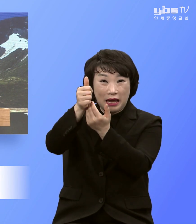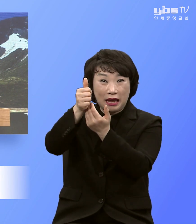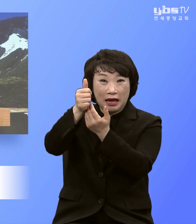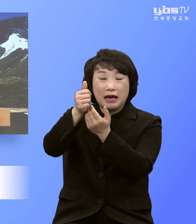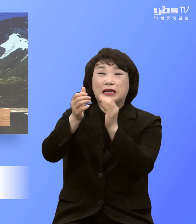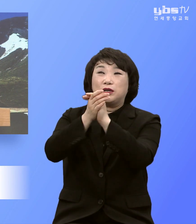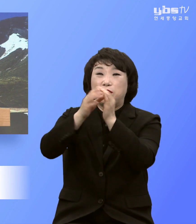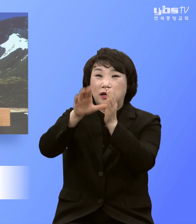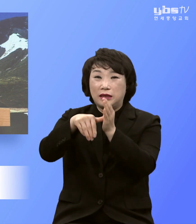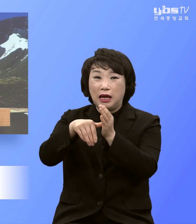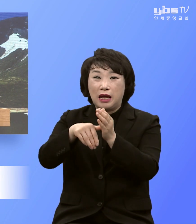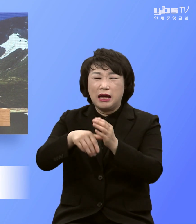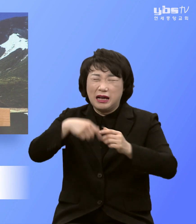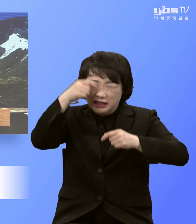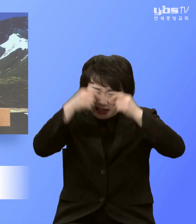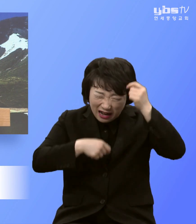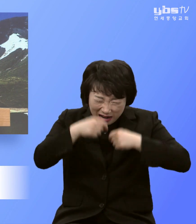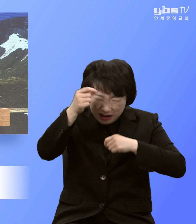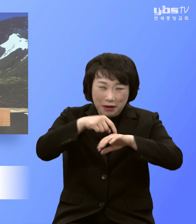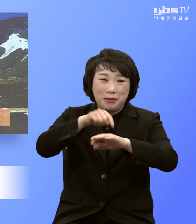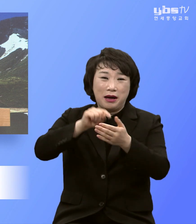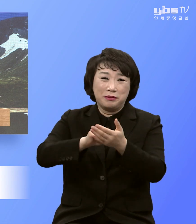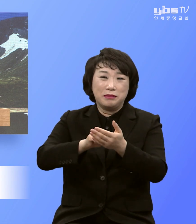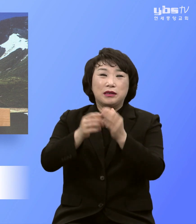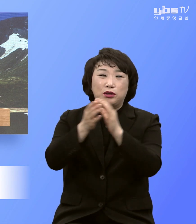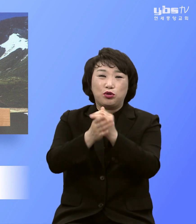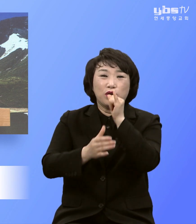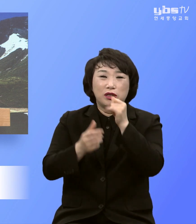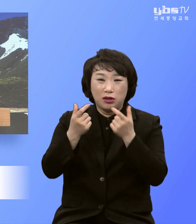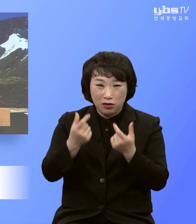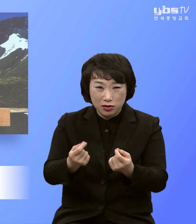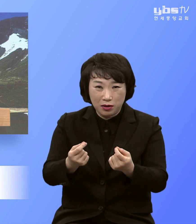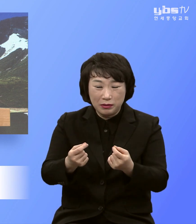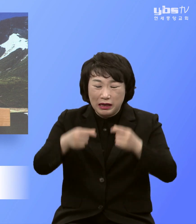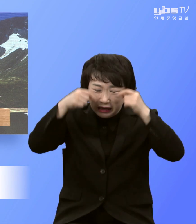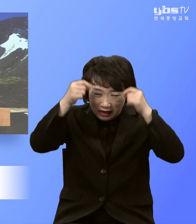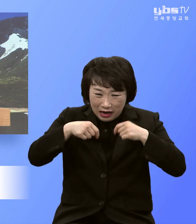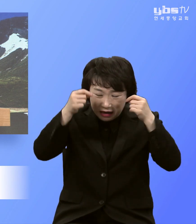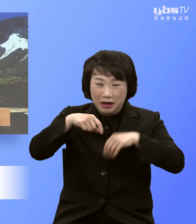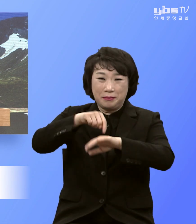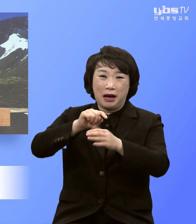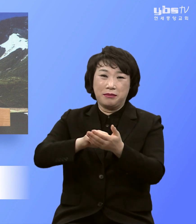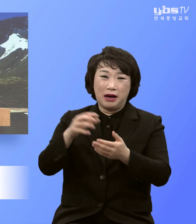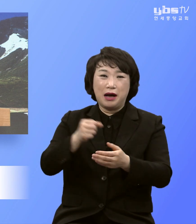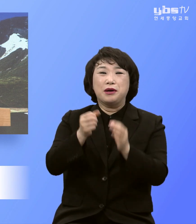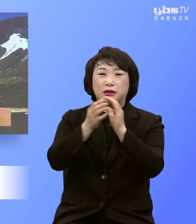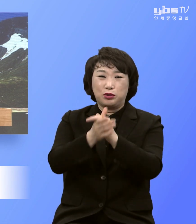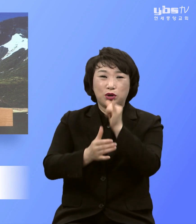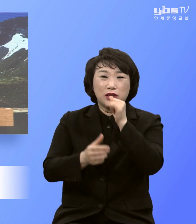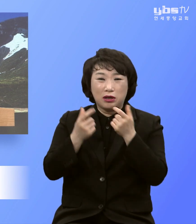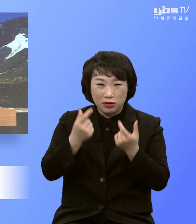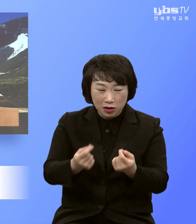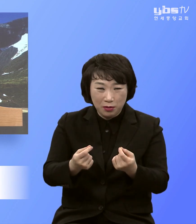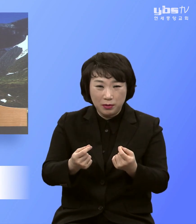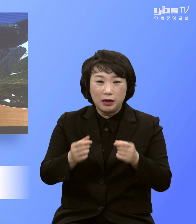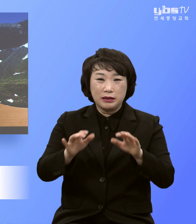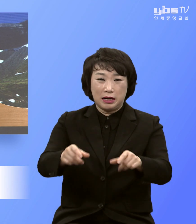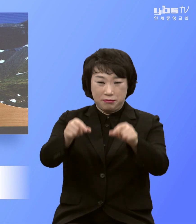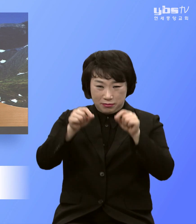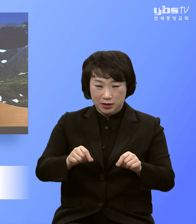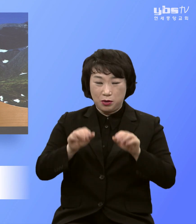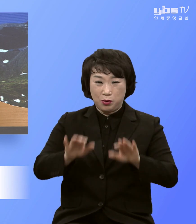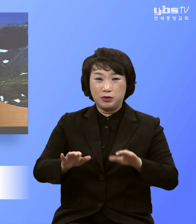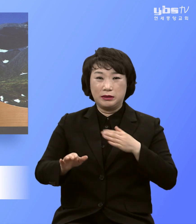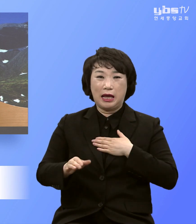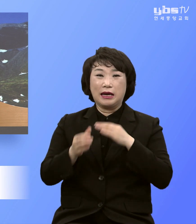기도하실 때 아주 통회하는 마음으로, 아주 통곡한 마음으로 애절하게 기도했듯이